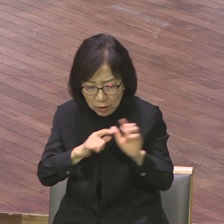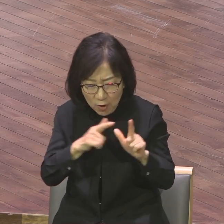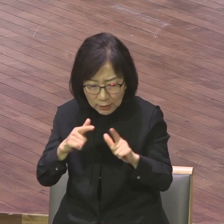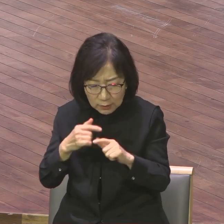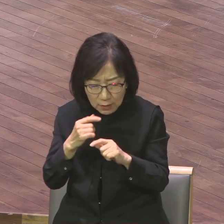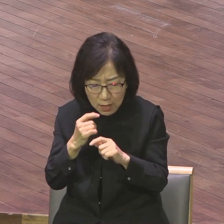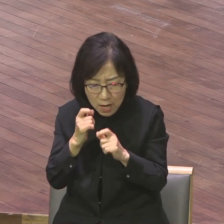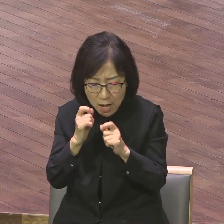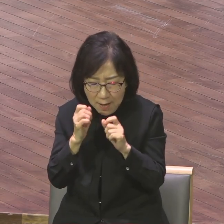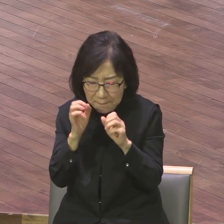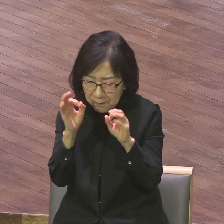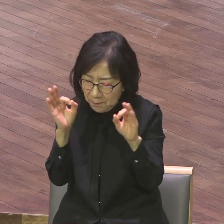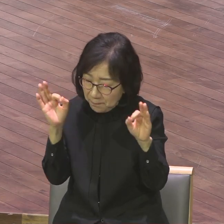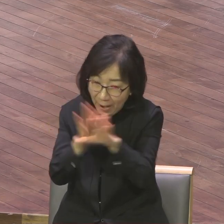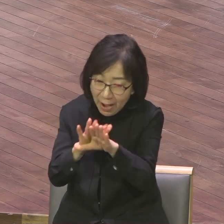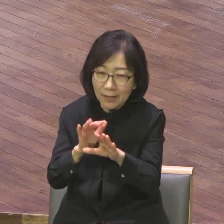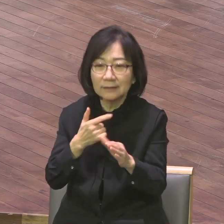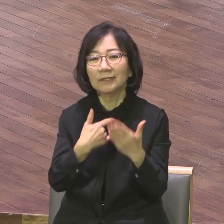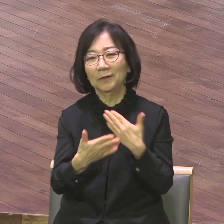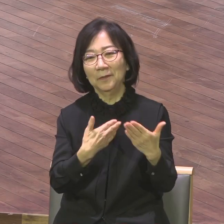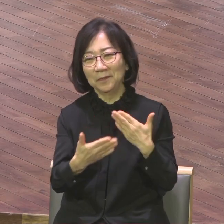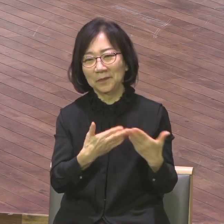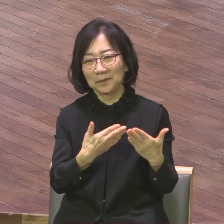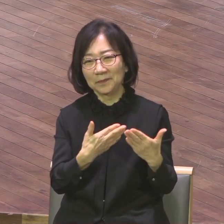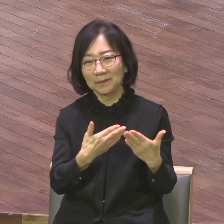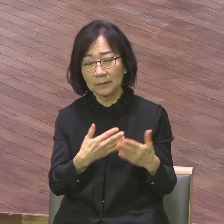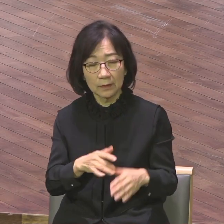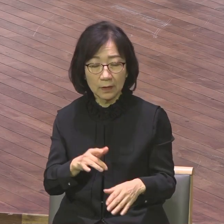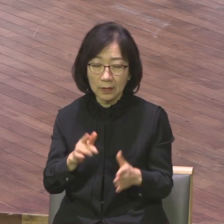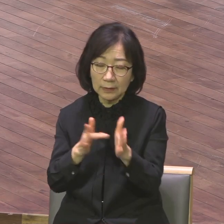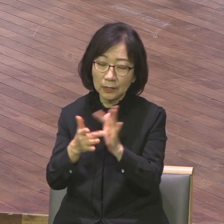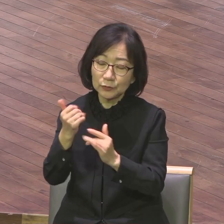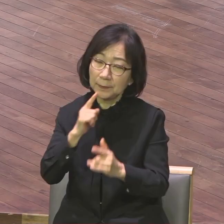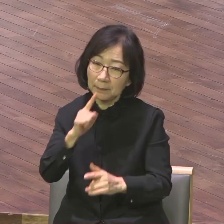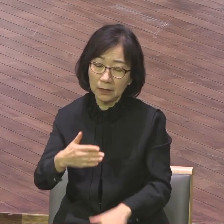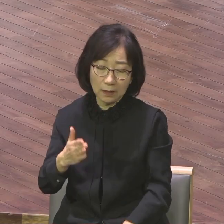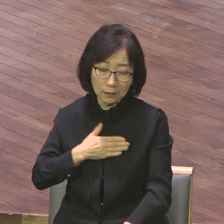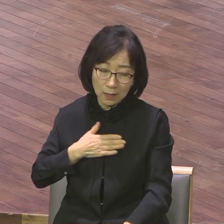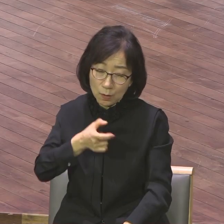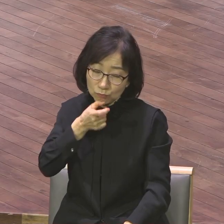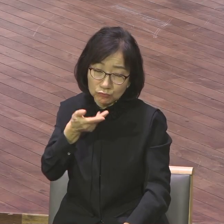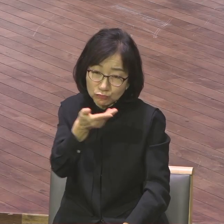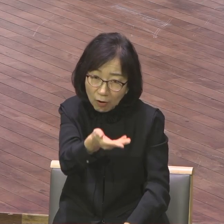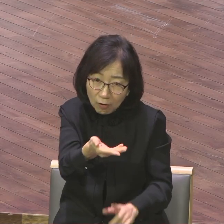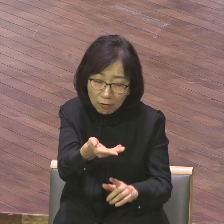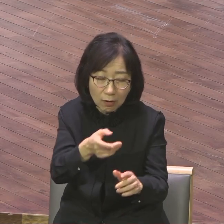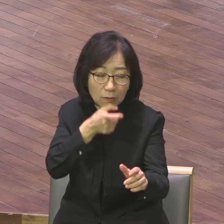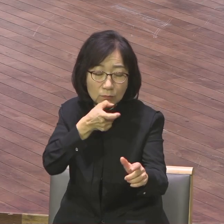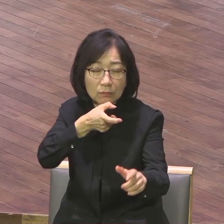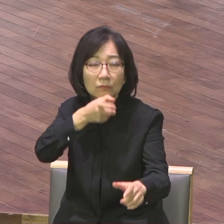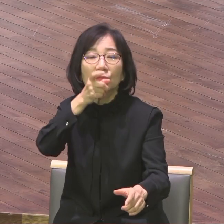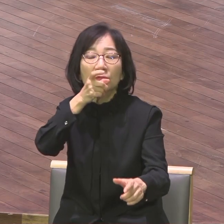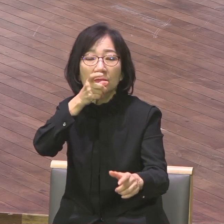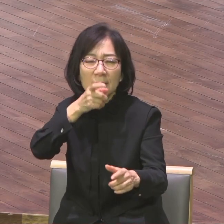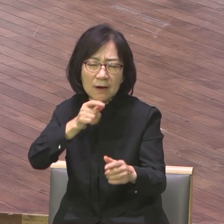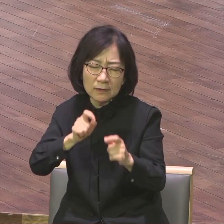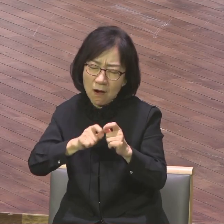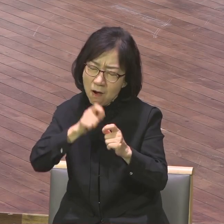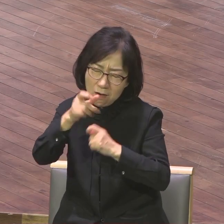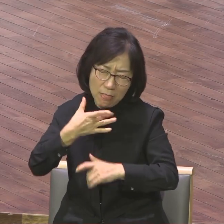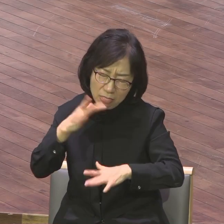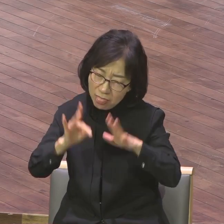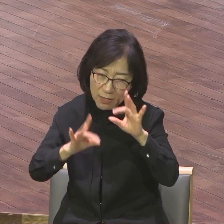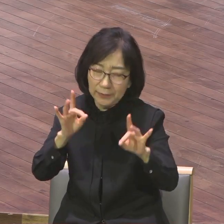것을 체험하게 됐어요. 내가 주는 물을 마시는 자는 영원히 목마르지